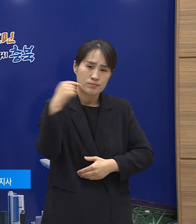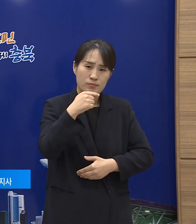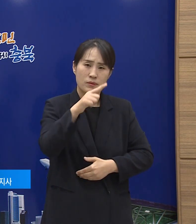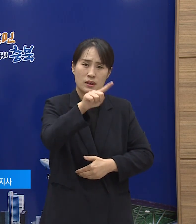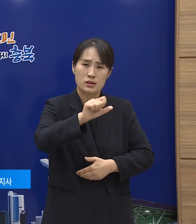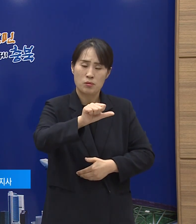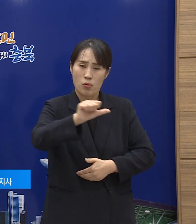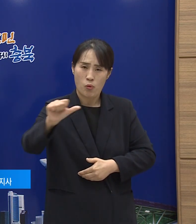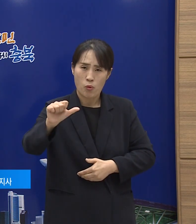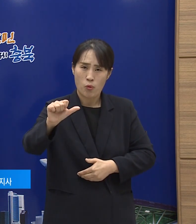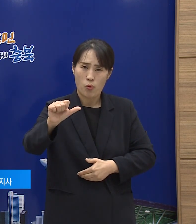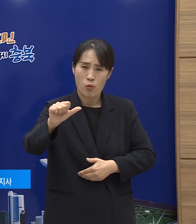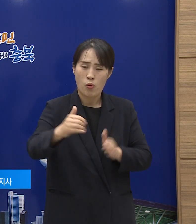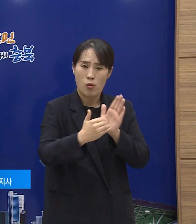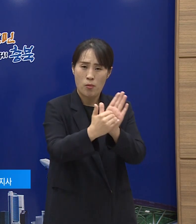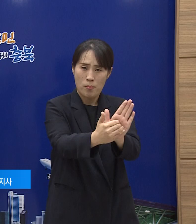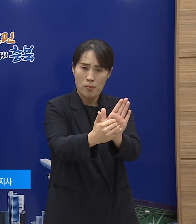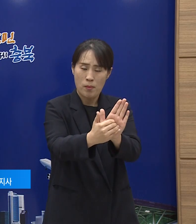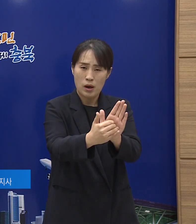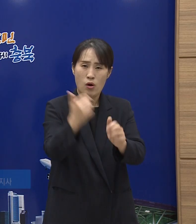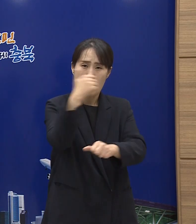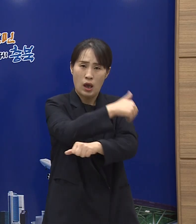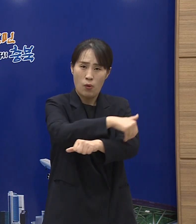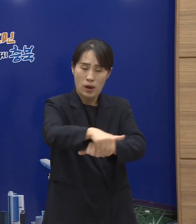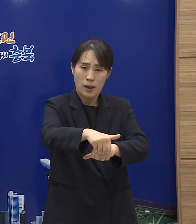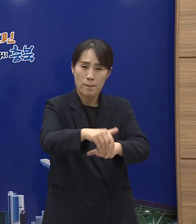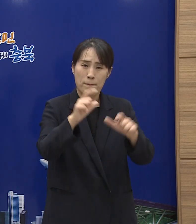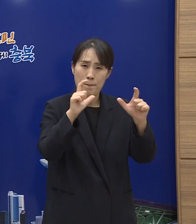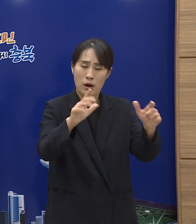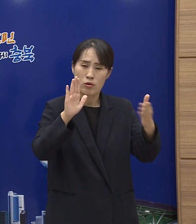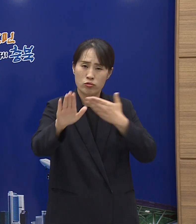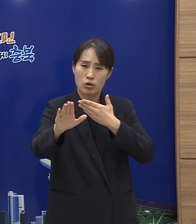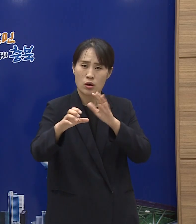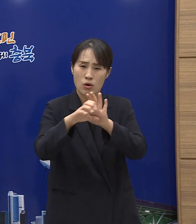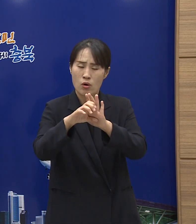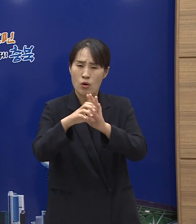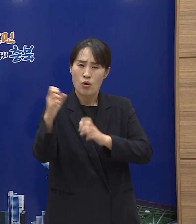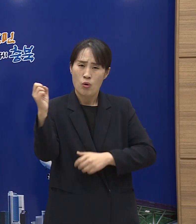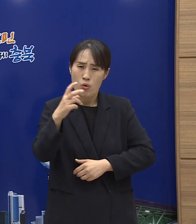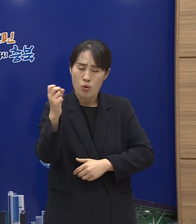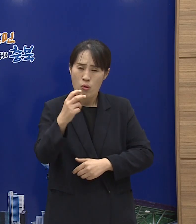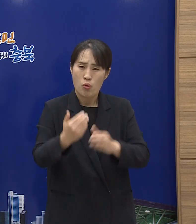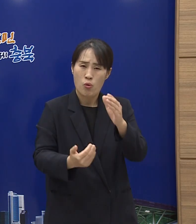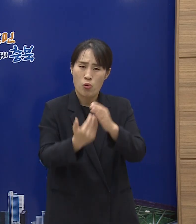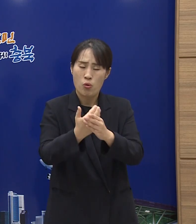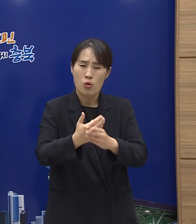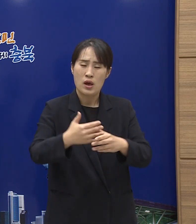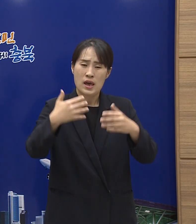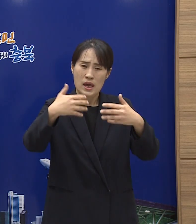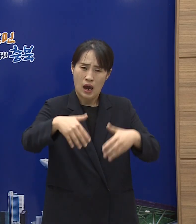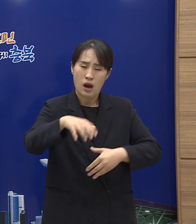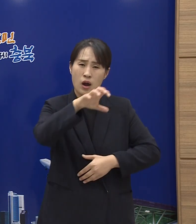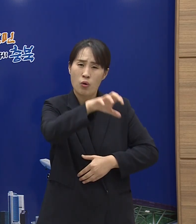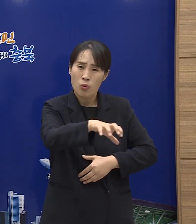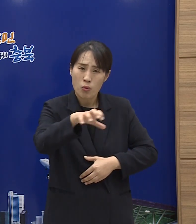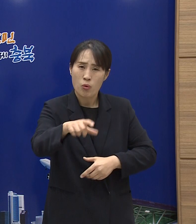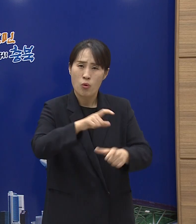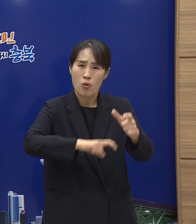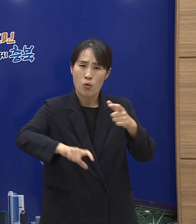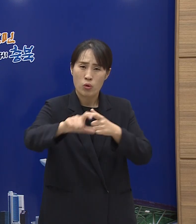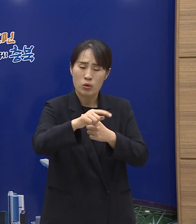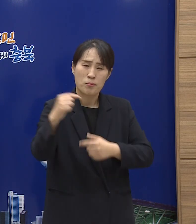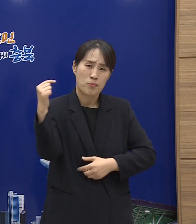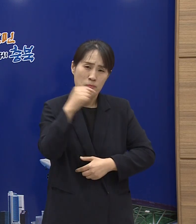1.5 단계 학력 조치 해서 확진 자가 타고 발생한 취약 분야 를 추가